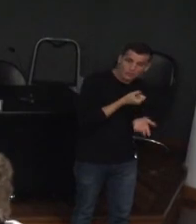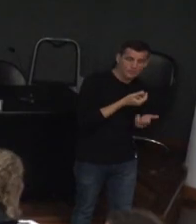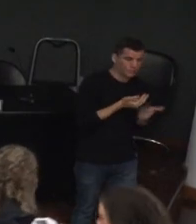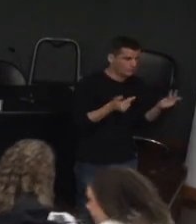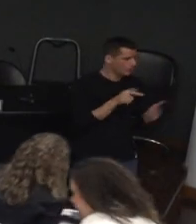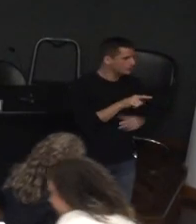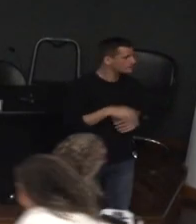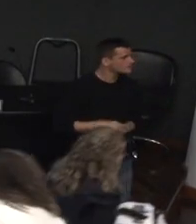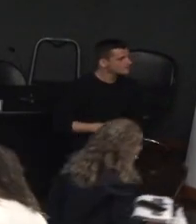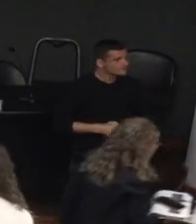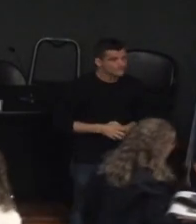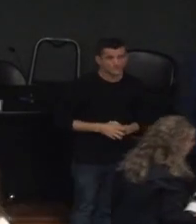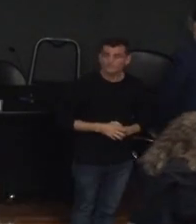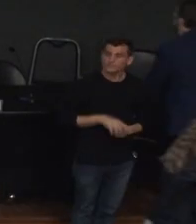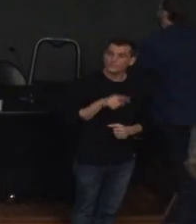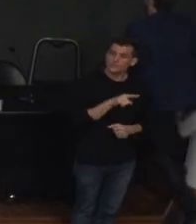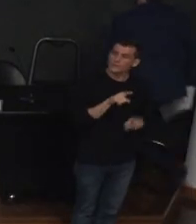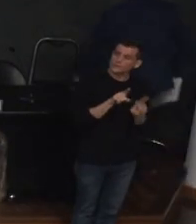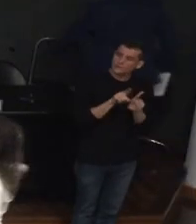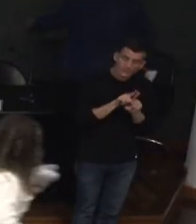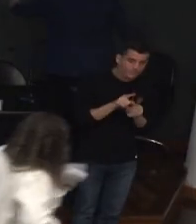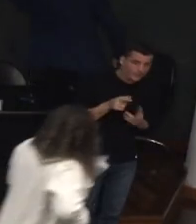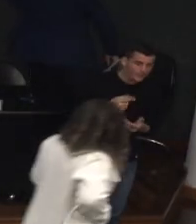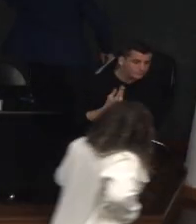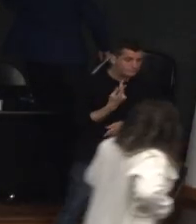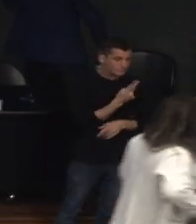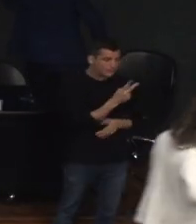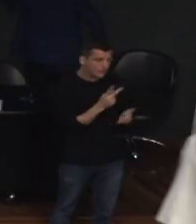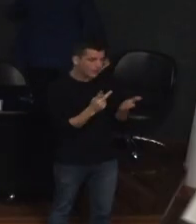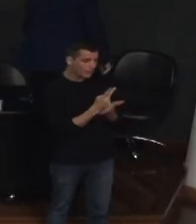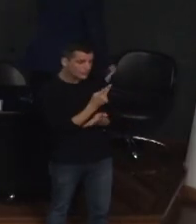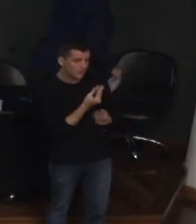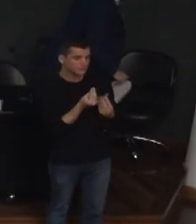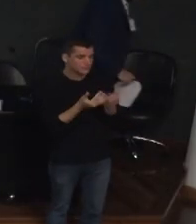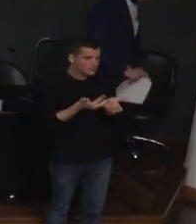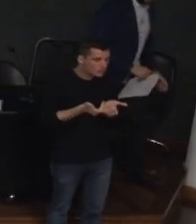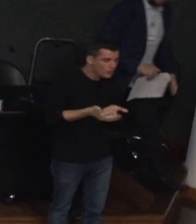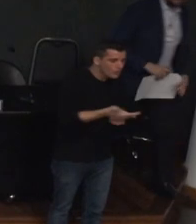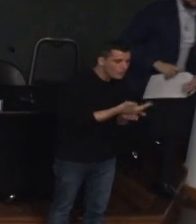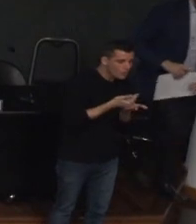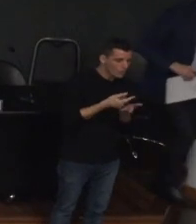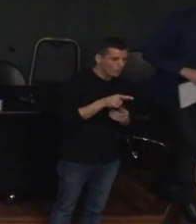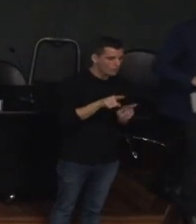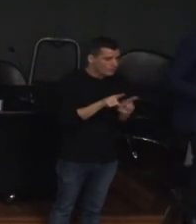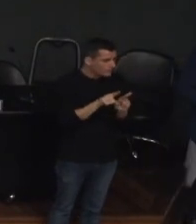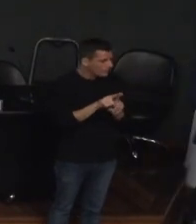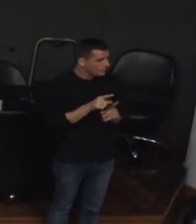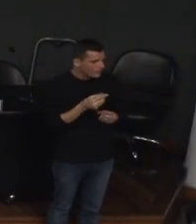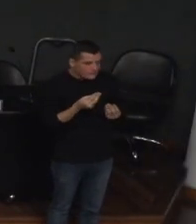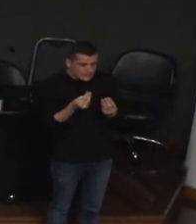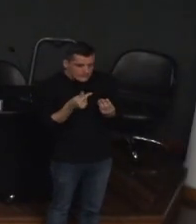finalidade é a apuração do fato. A categoria de dados, dados sensíveis.